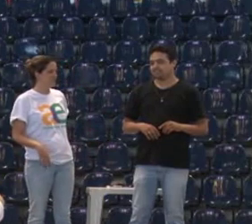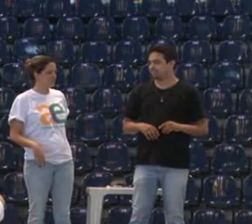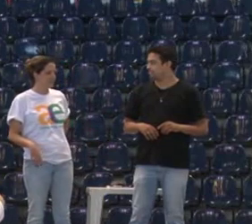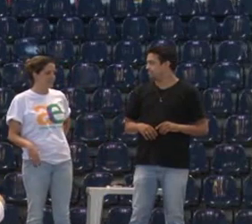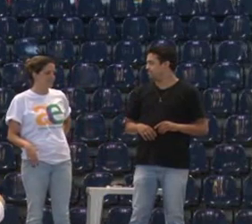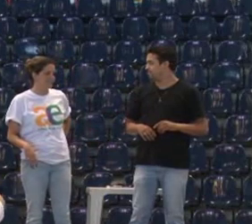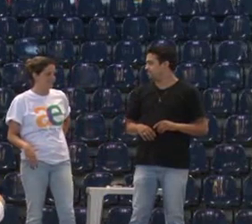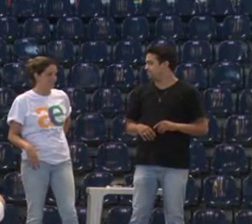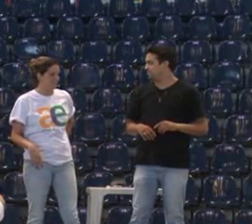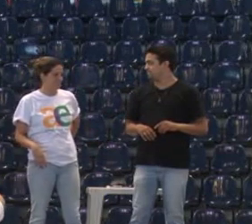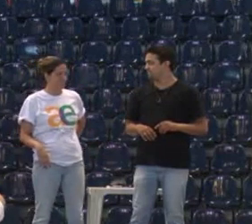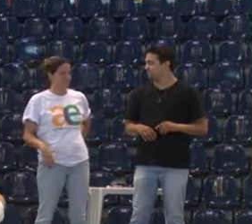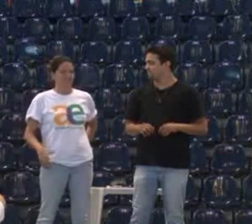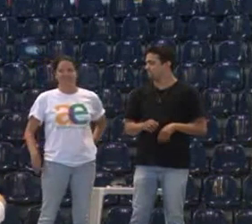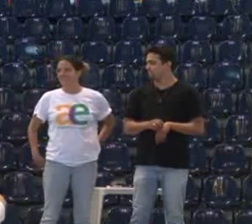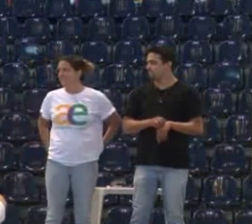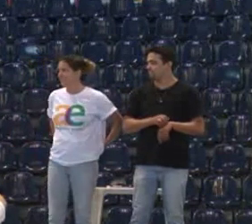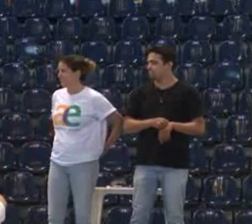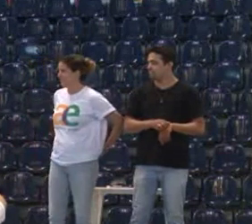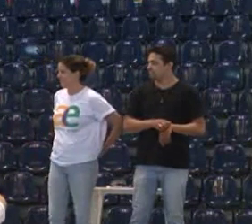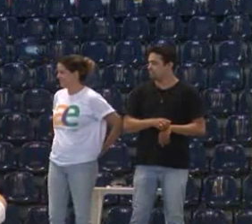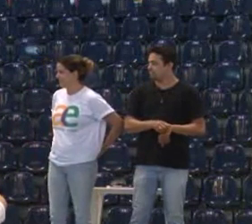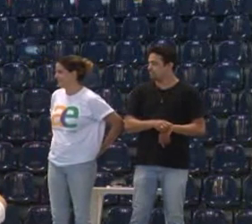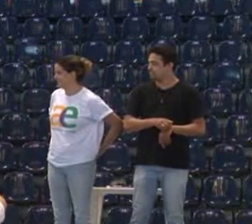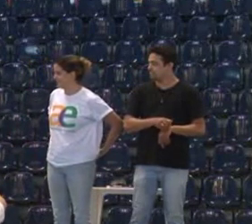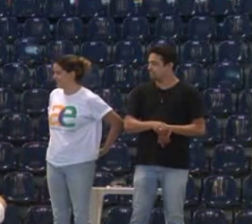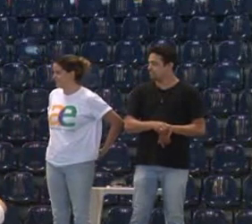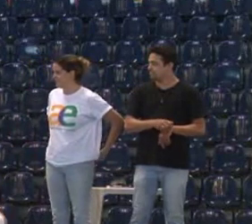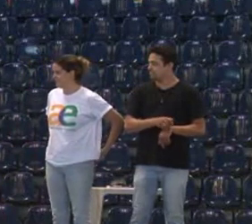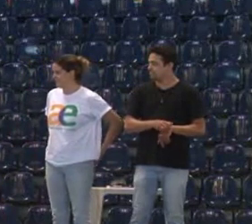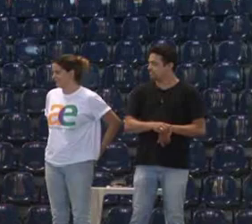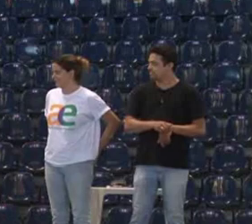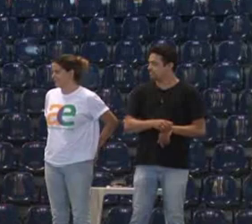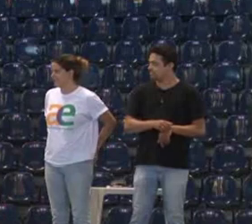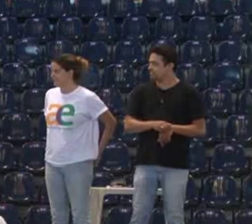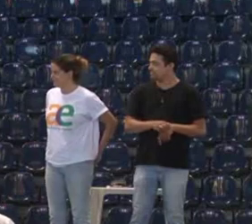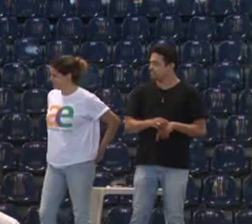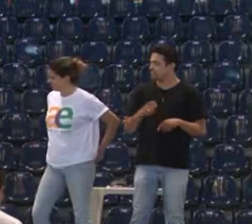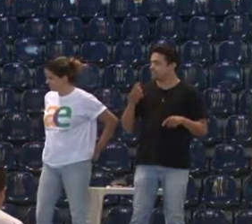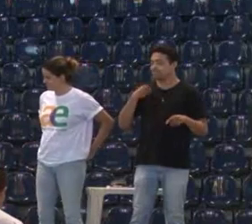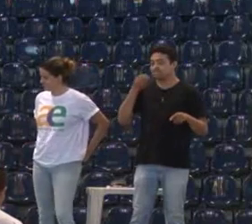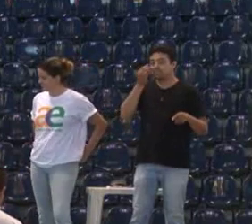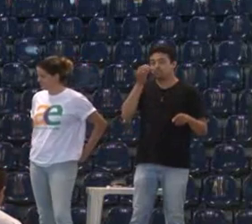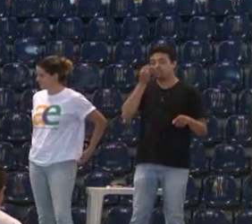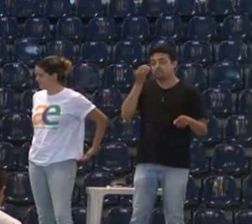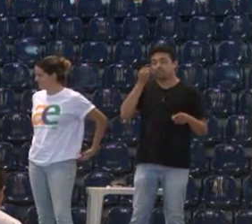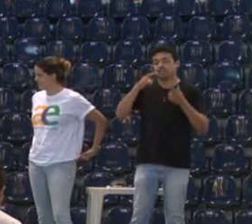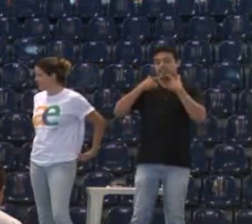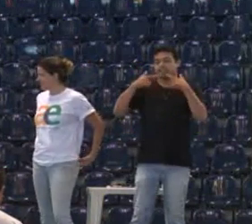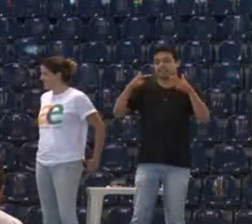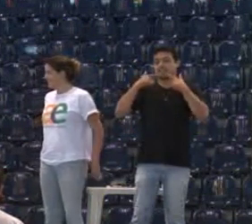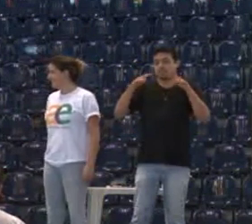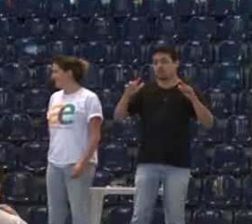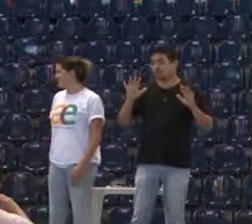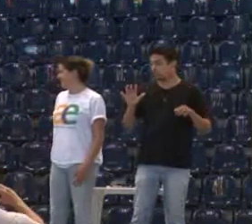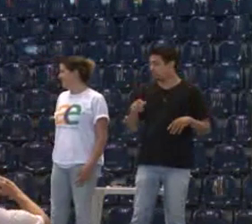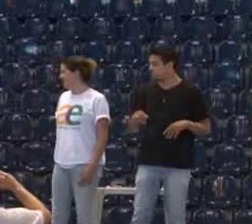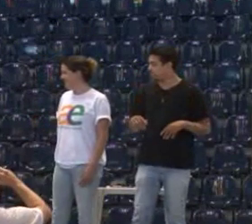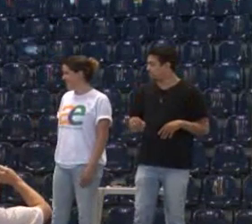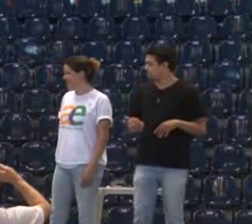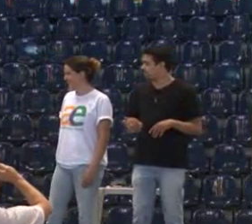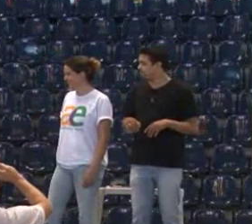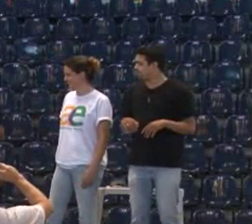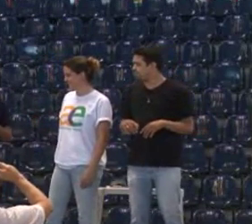também saiu bonito mais carros para fazer uma experiência que linguística natália uma